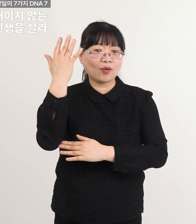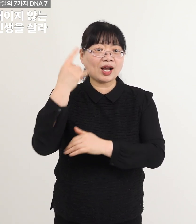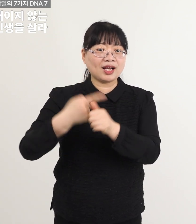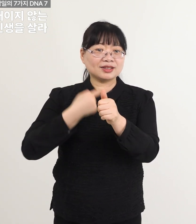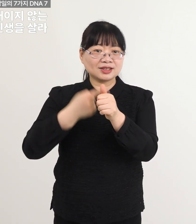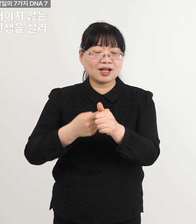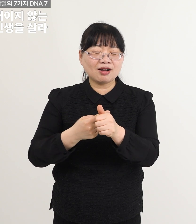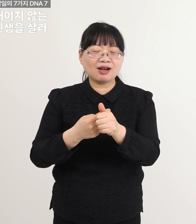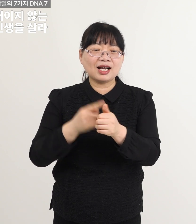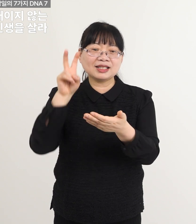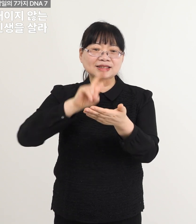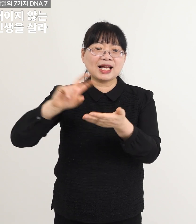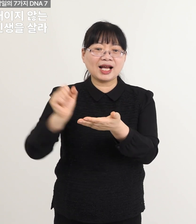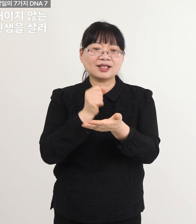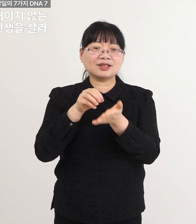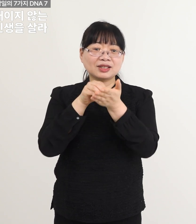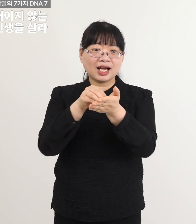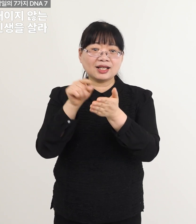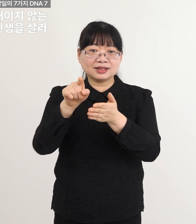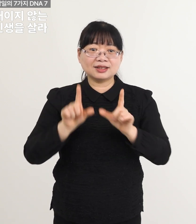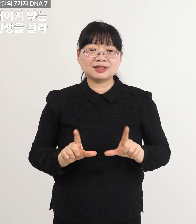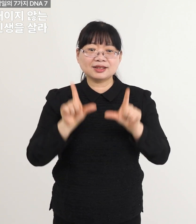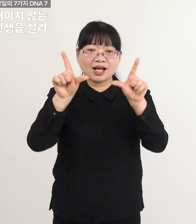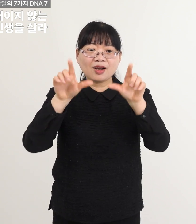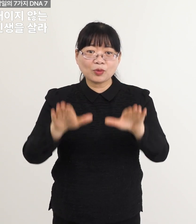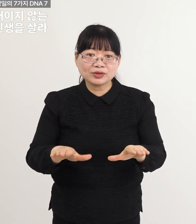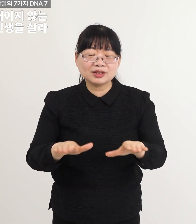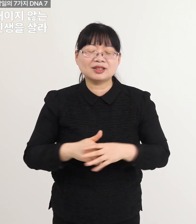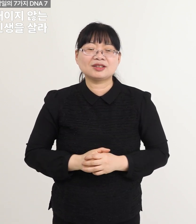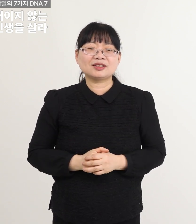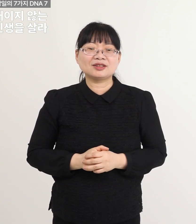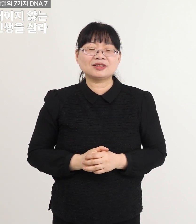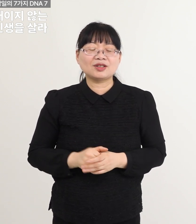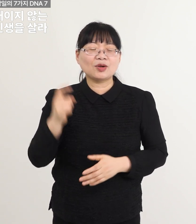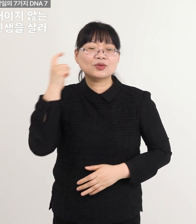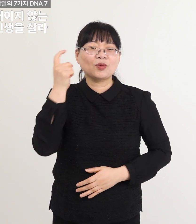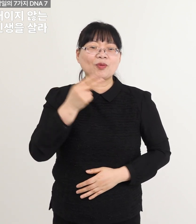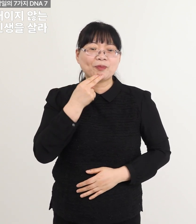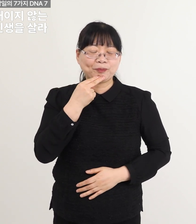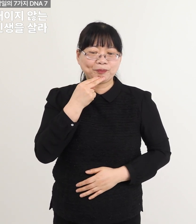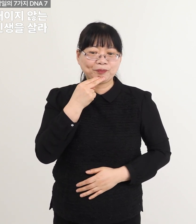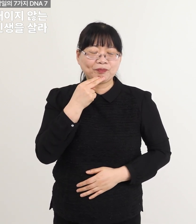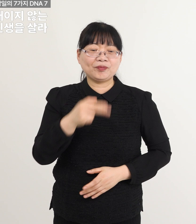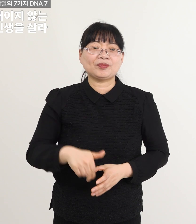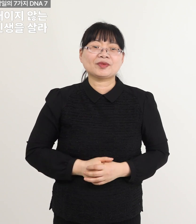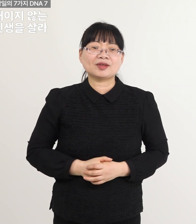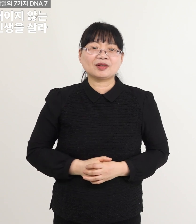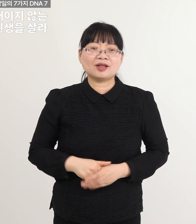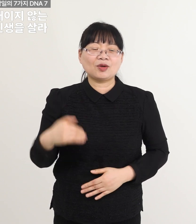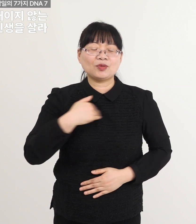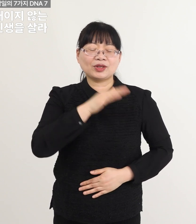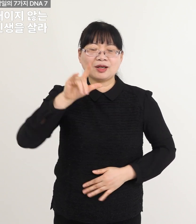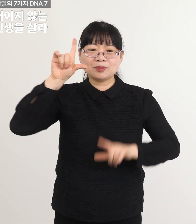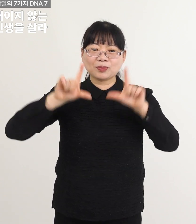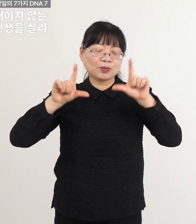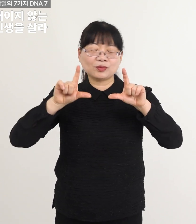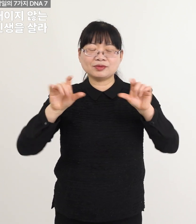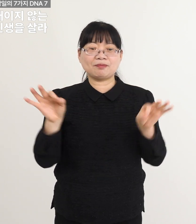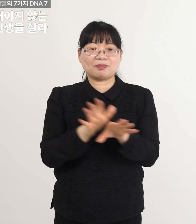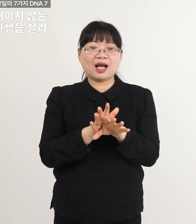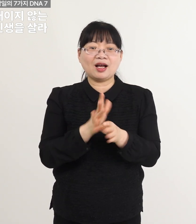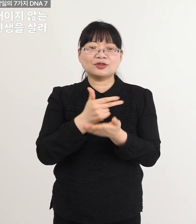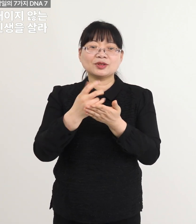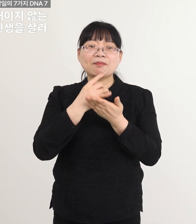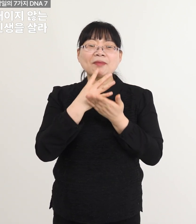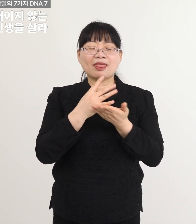영광스러운 찬양으로 입성하는 그날을 오늘도 소리 없이 우리의 모습은 간대없고